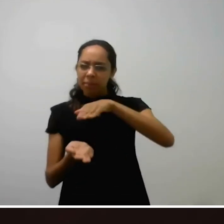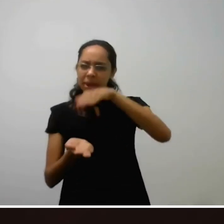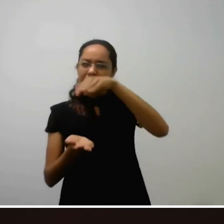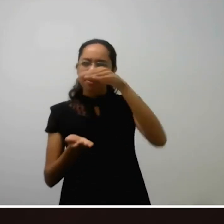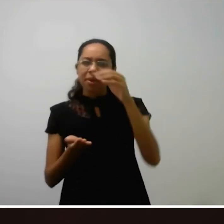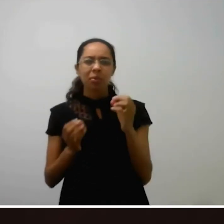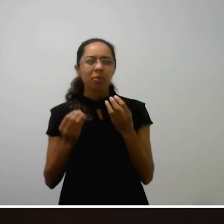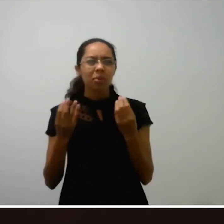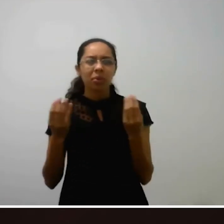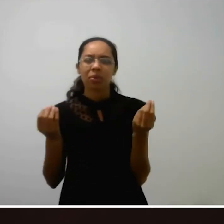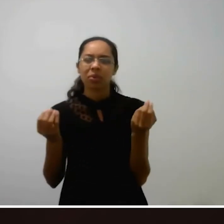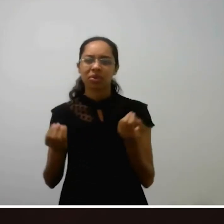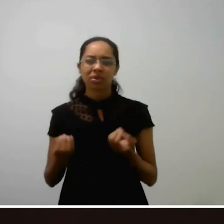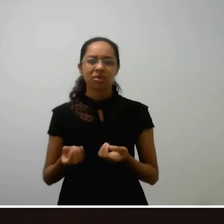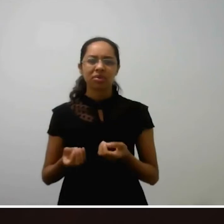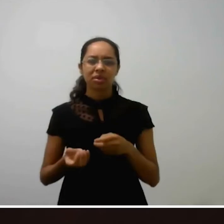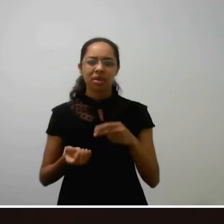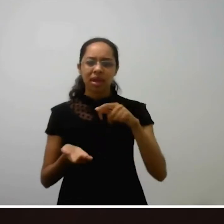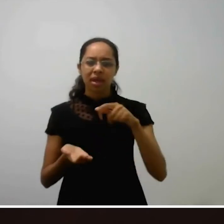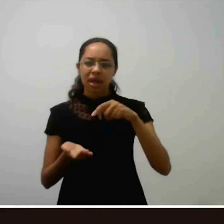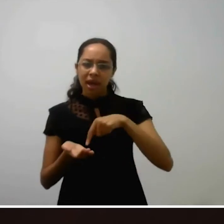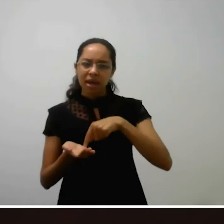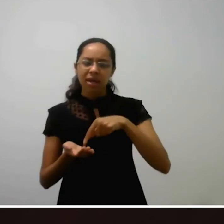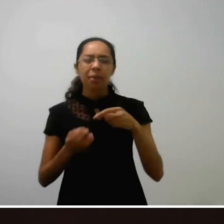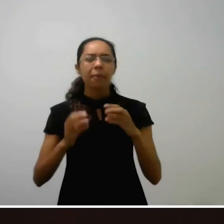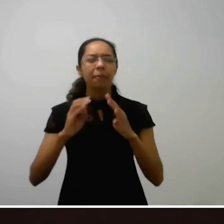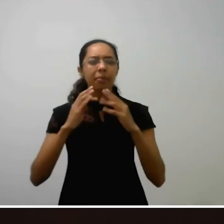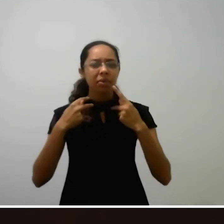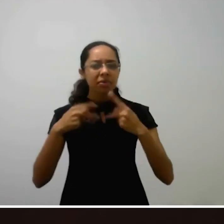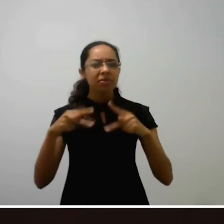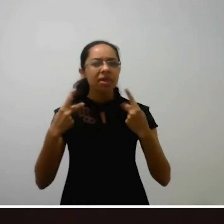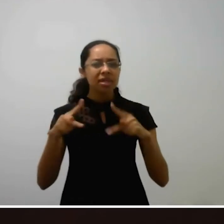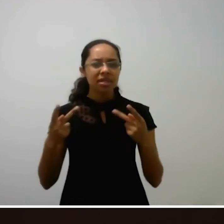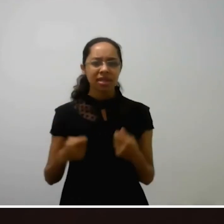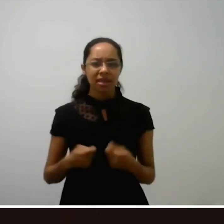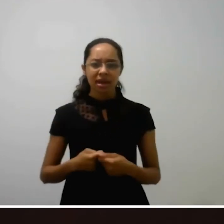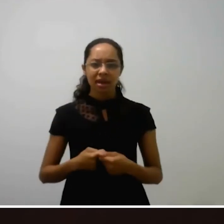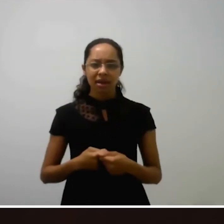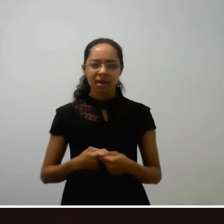você hoje. Imagina só tantas riquezas que nós temos hoje. Como não pregar evangelho?